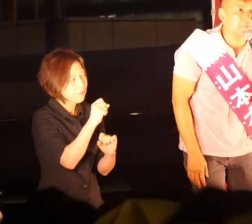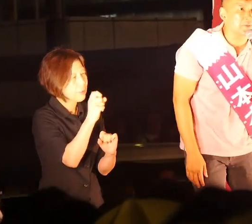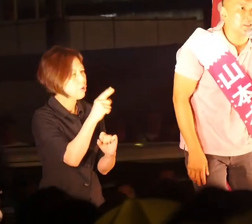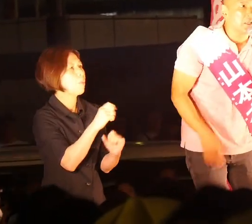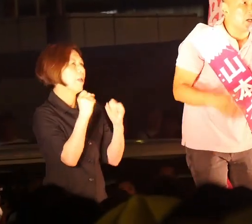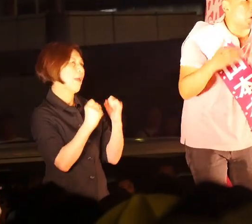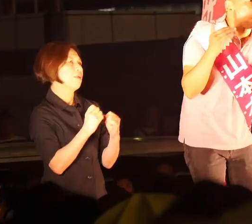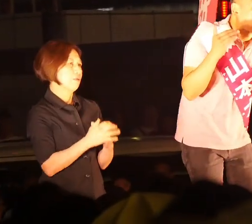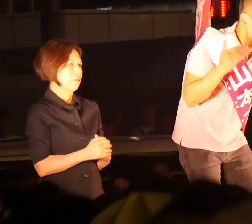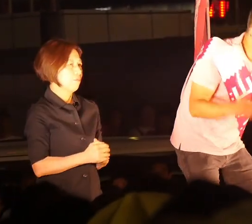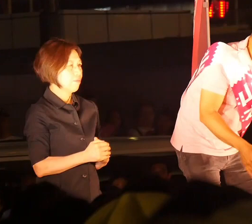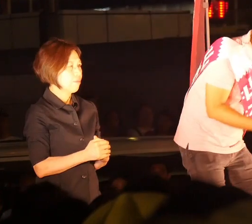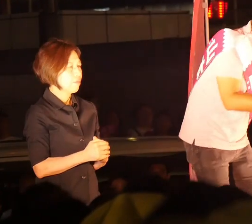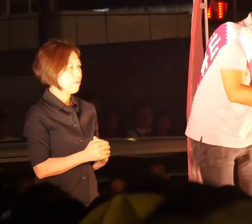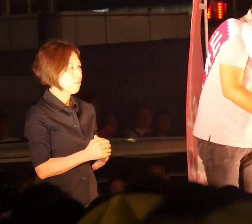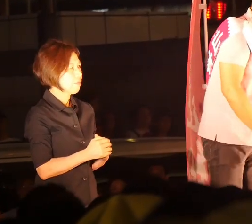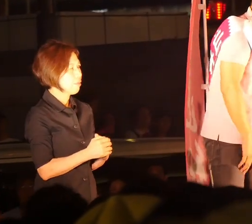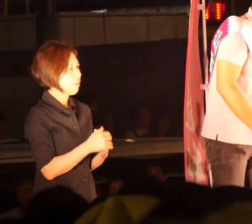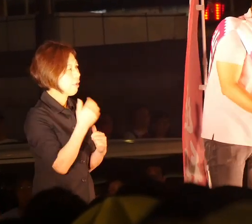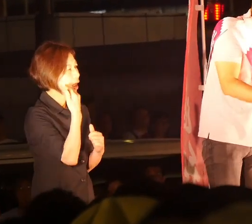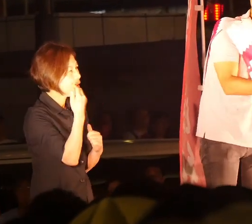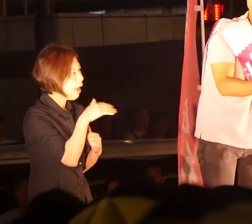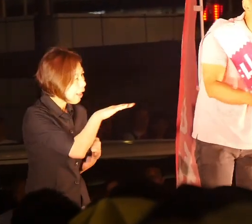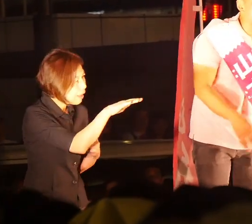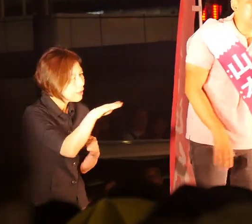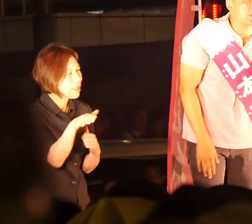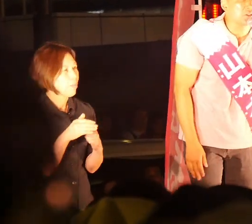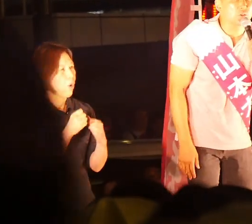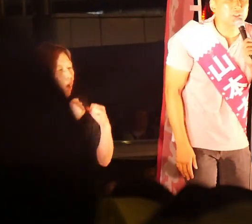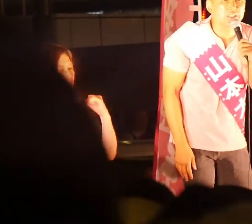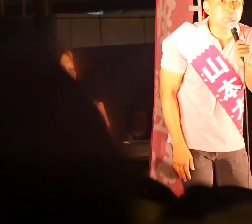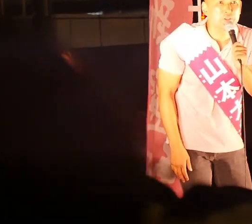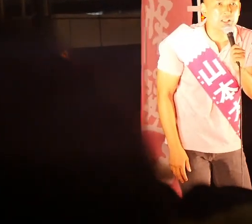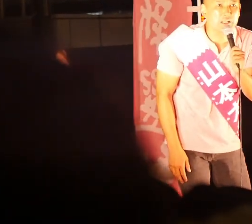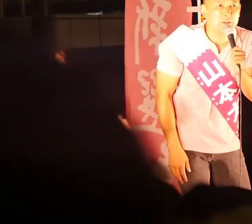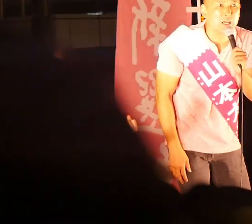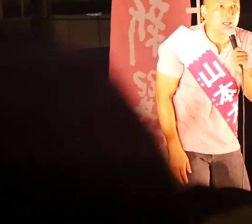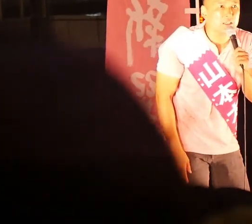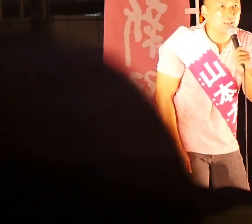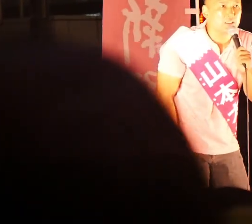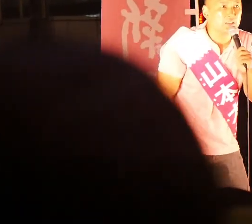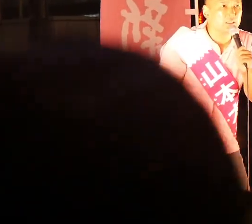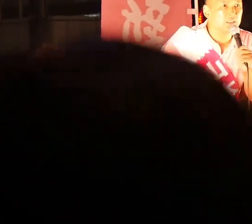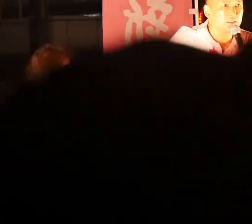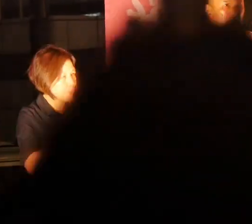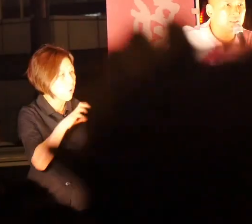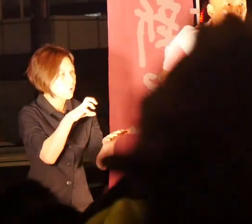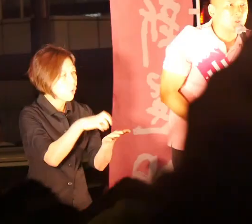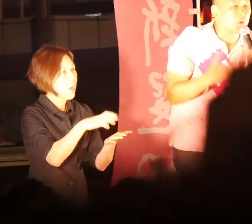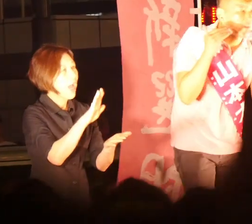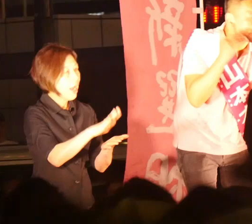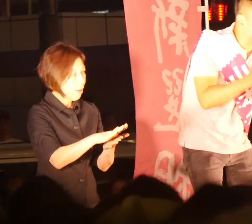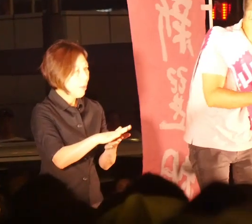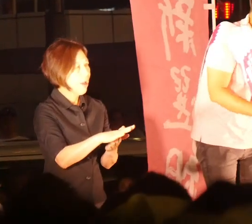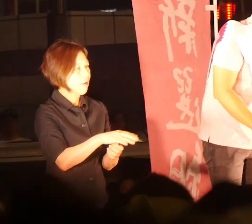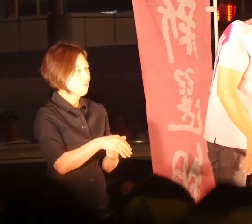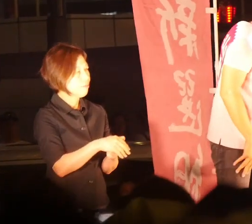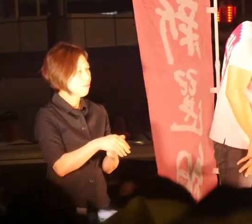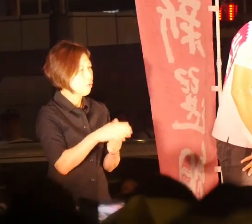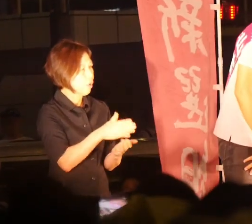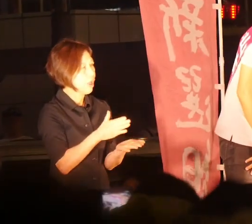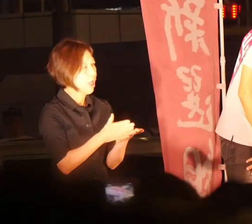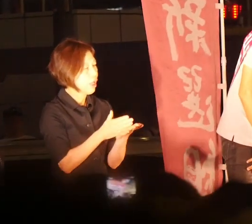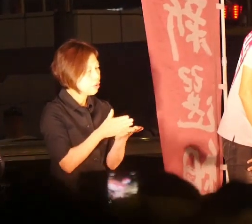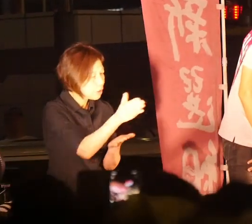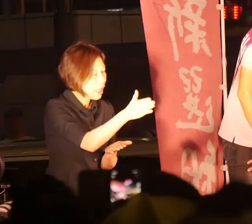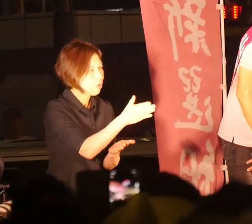。誰にとっても住まいが権利であるってことが担保されれば、これはスタートちゃんと